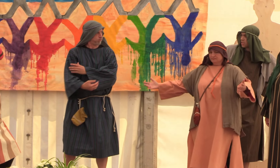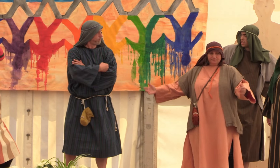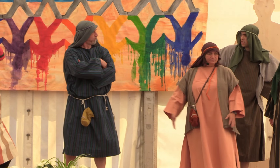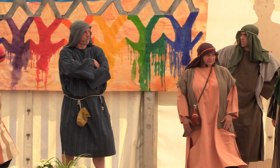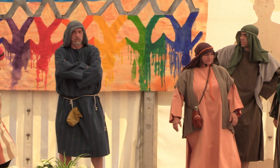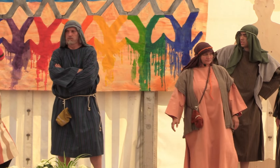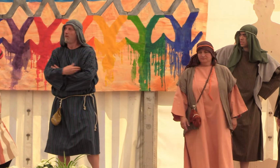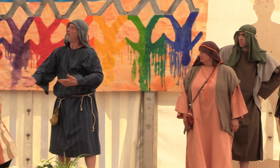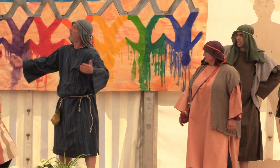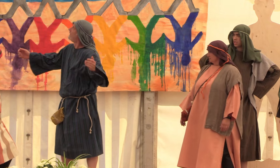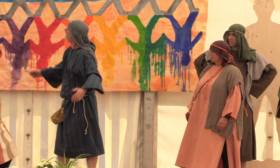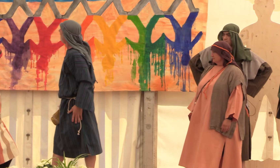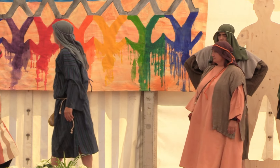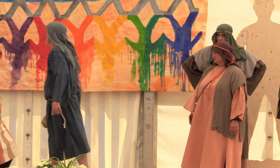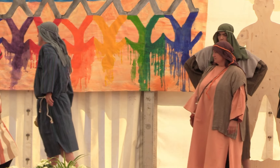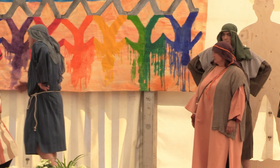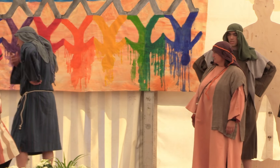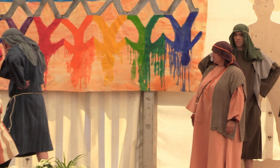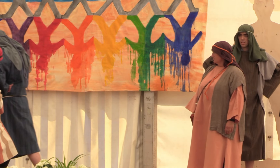Was? Ich bin streng. Ja, du bist streng. Ja.